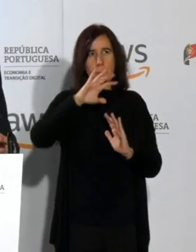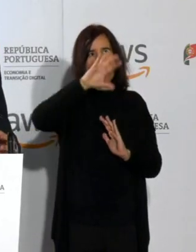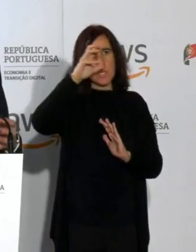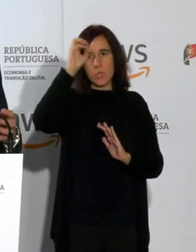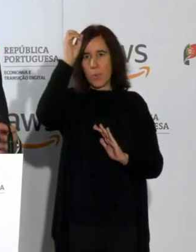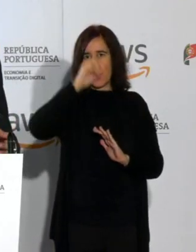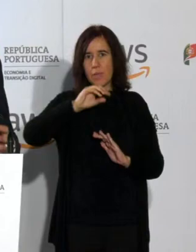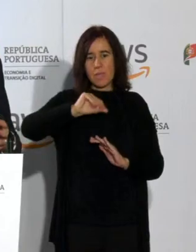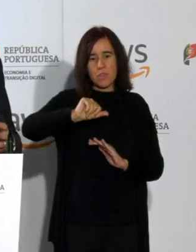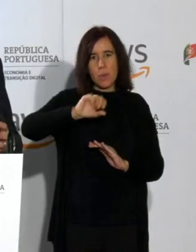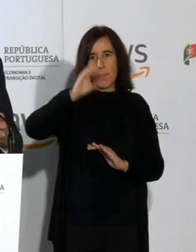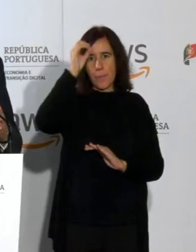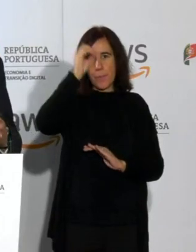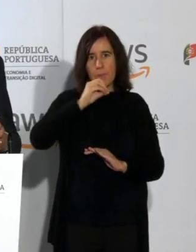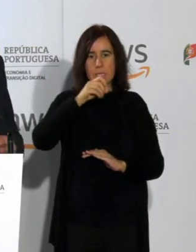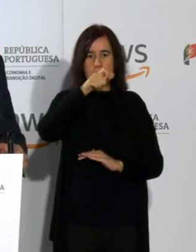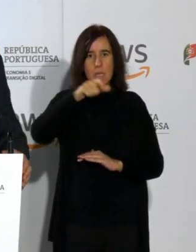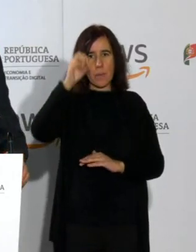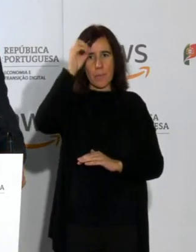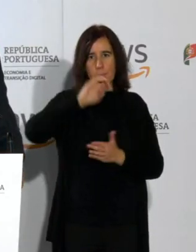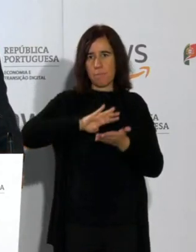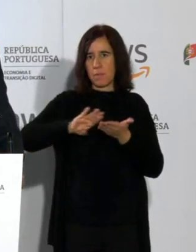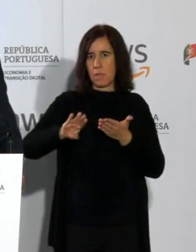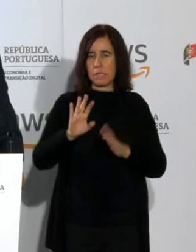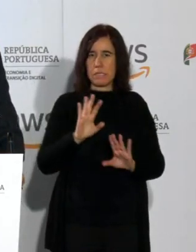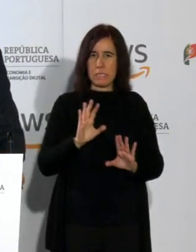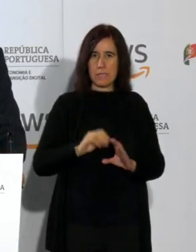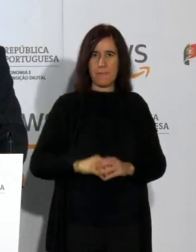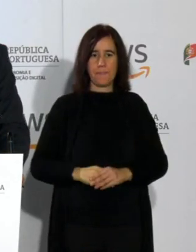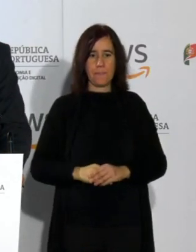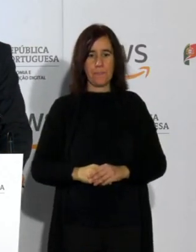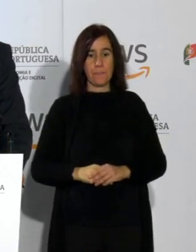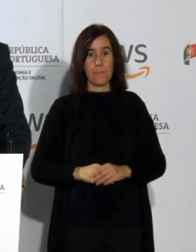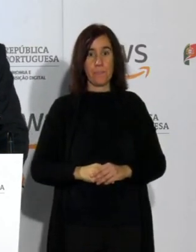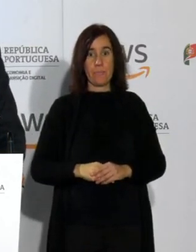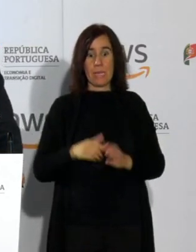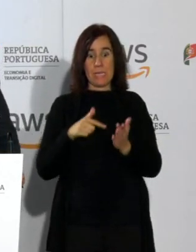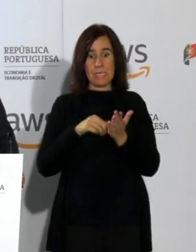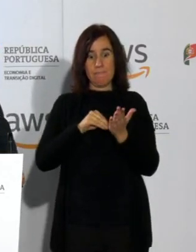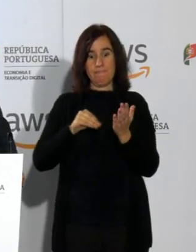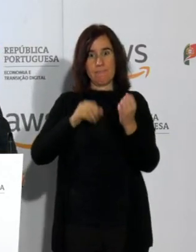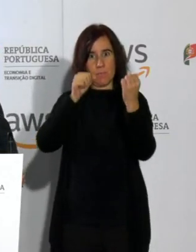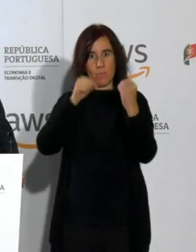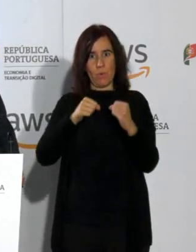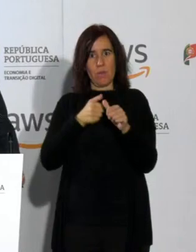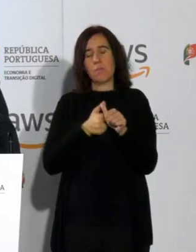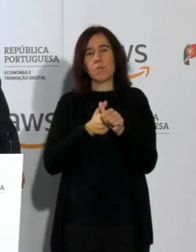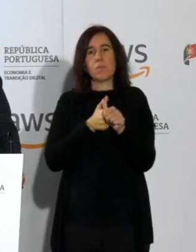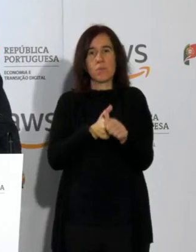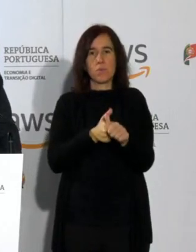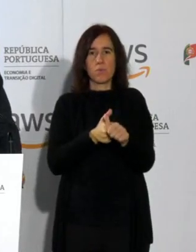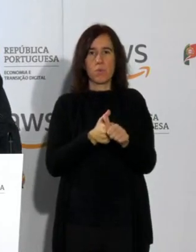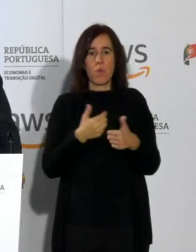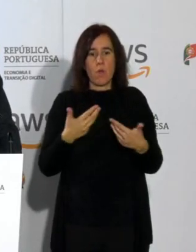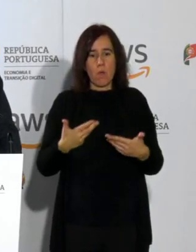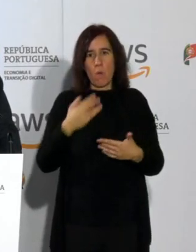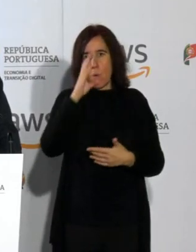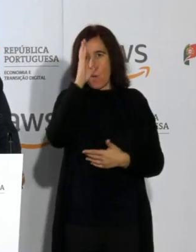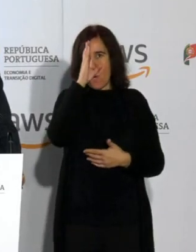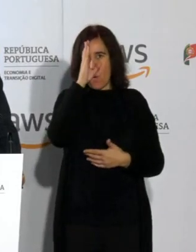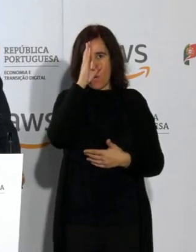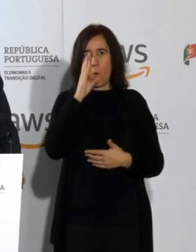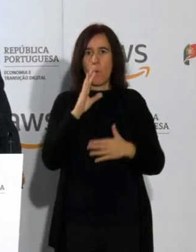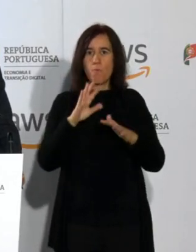nenhuma região, nenhum cidadão fique para trás. Ao abrigo deste numerário de entendimento, estamos desde logo